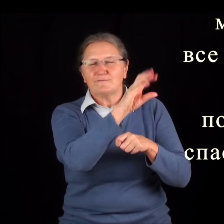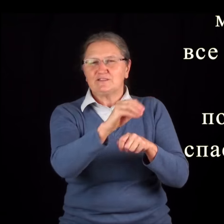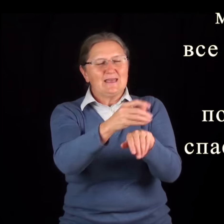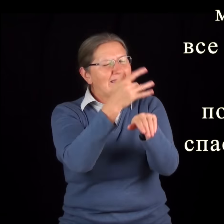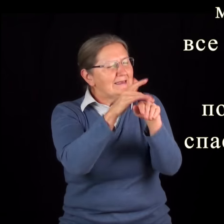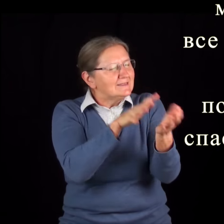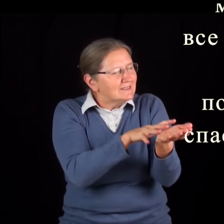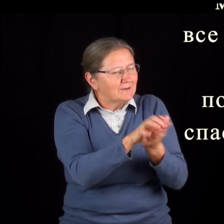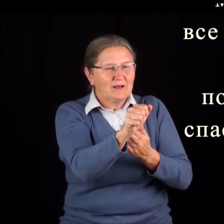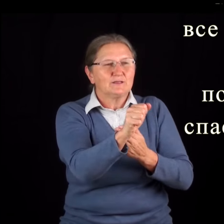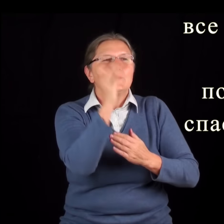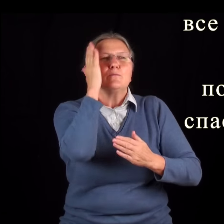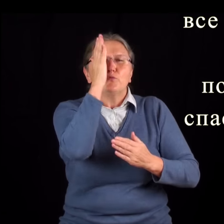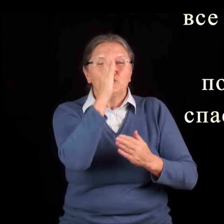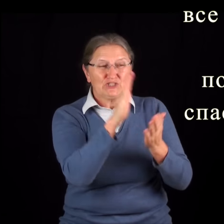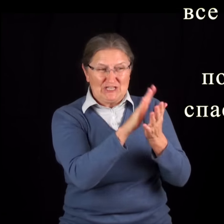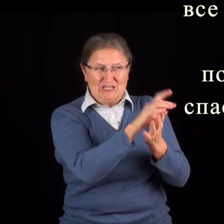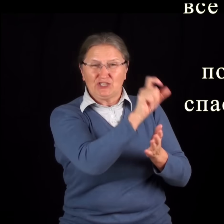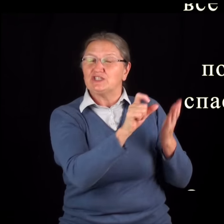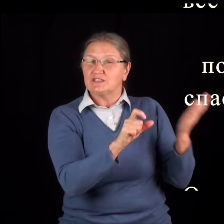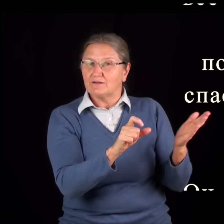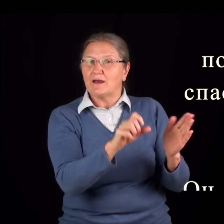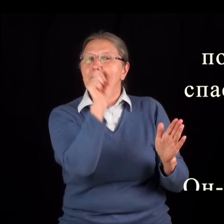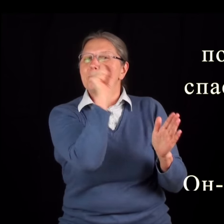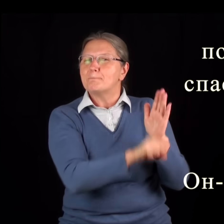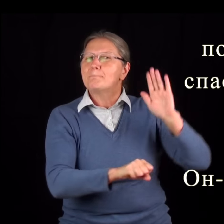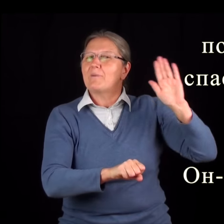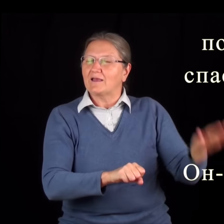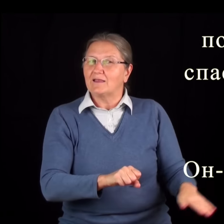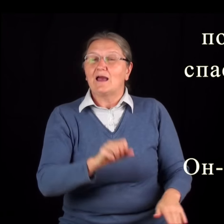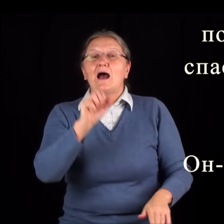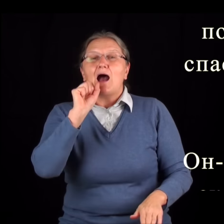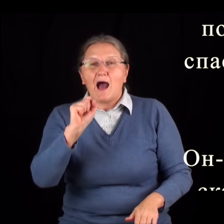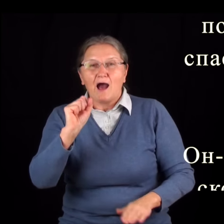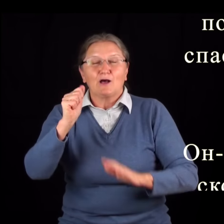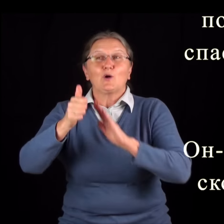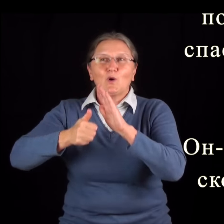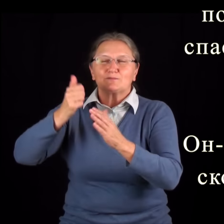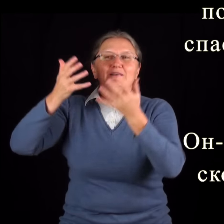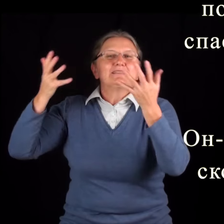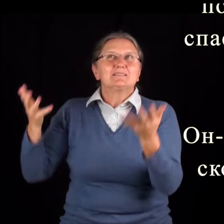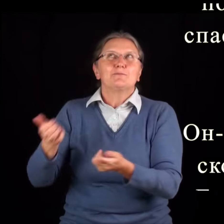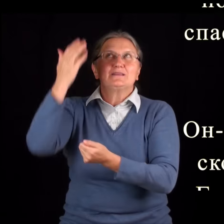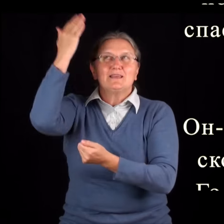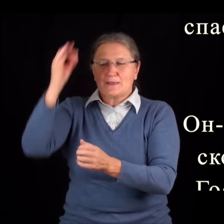истребятся. Будучность нечестивых погибнет. От Господа спасение